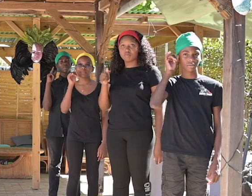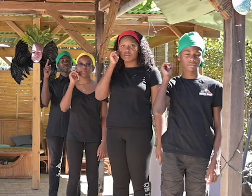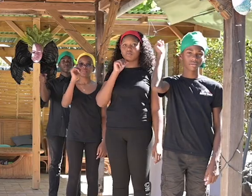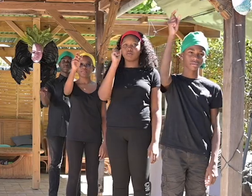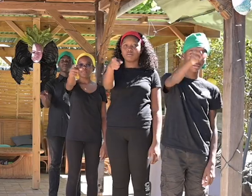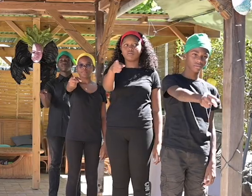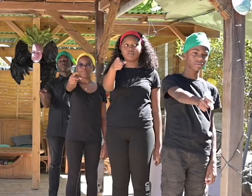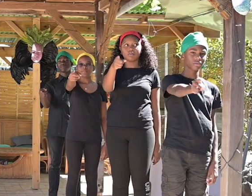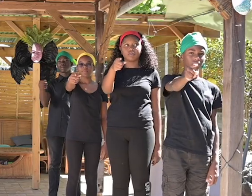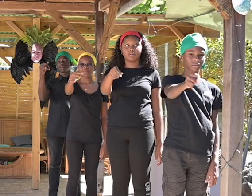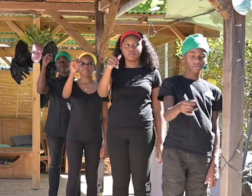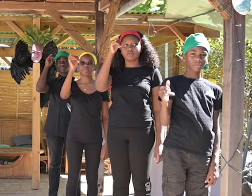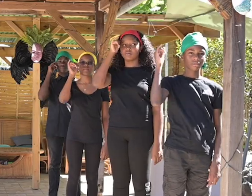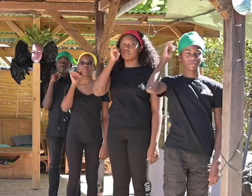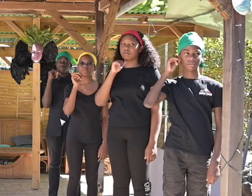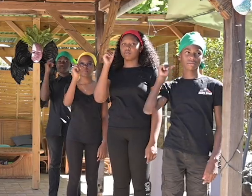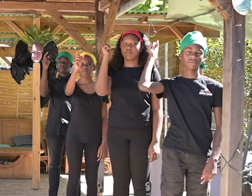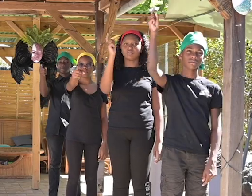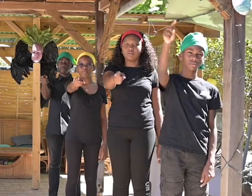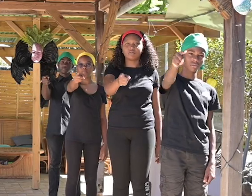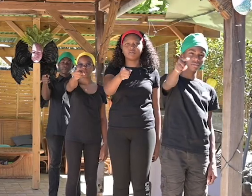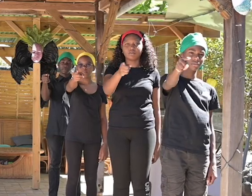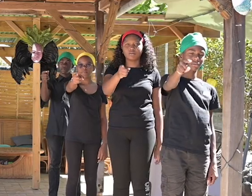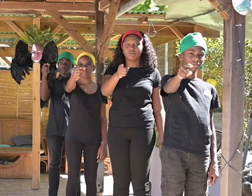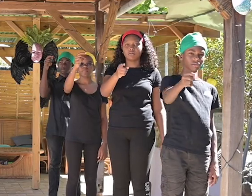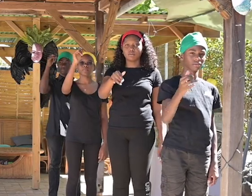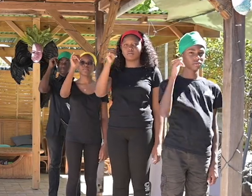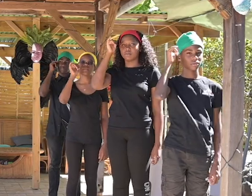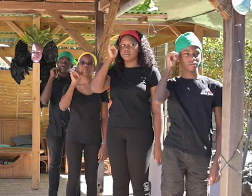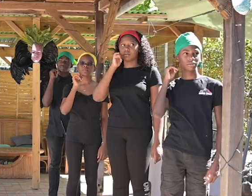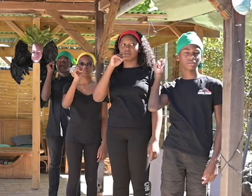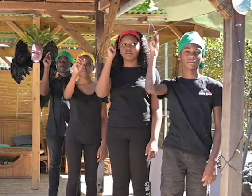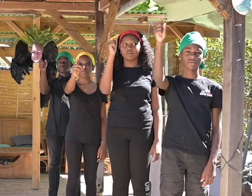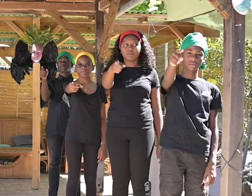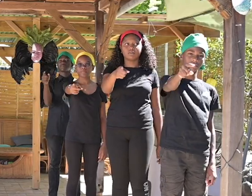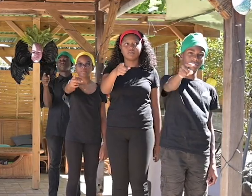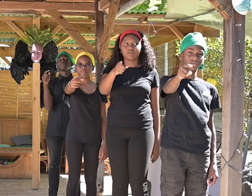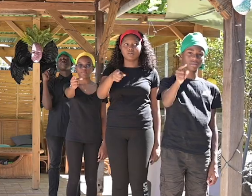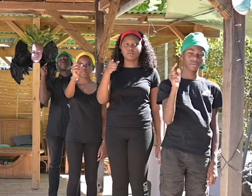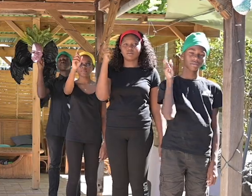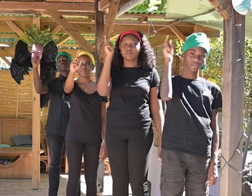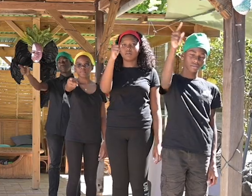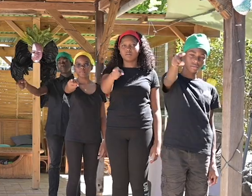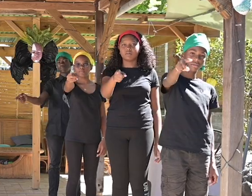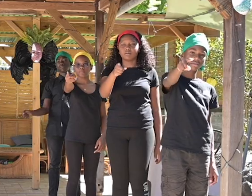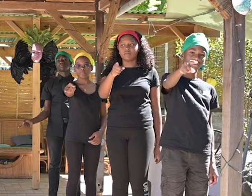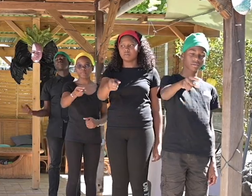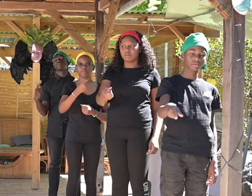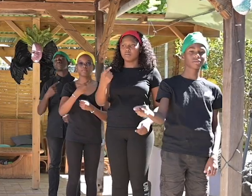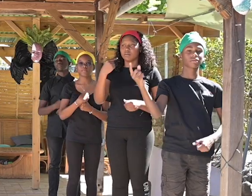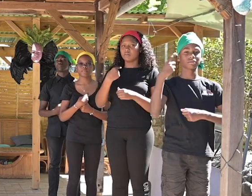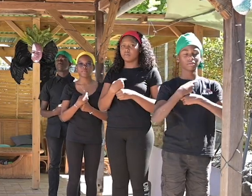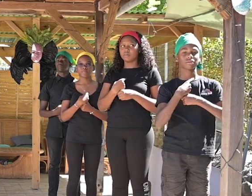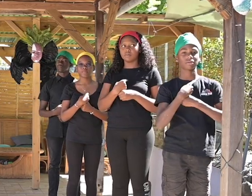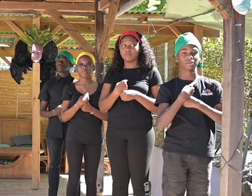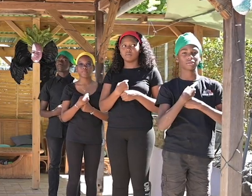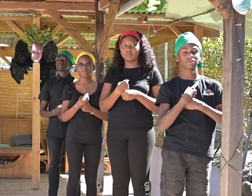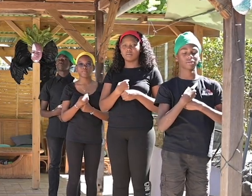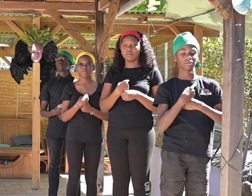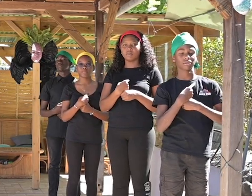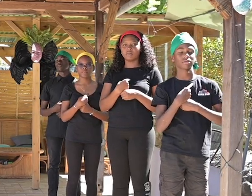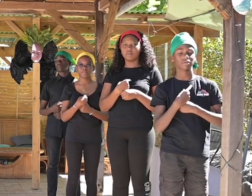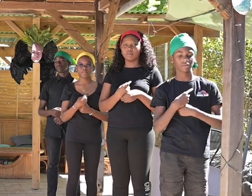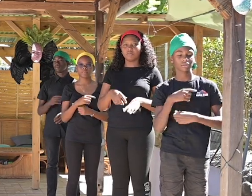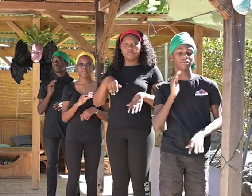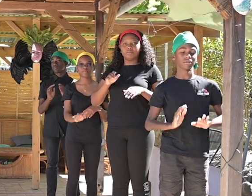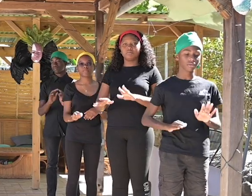La mafia se yo, la mafia se yo, la mafia se yo, ese yo même da commande, wulo,